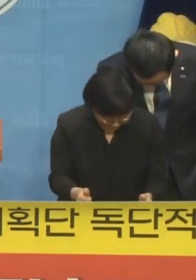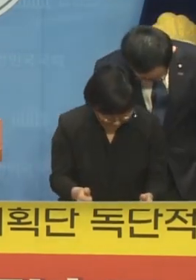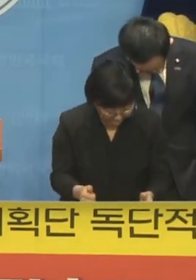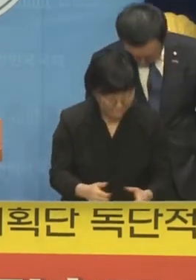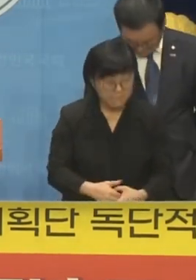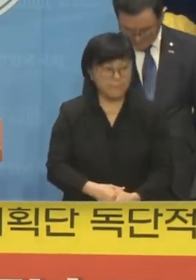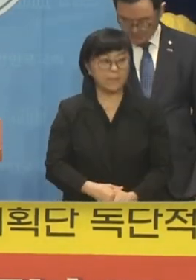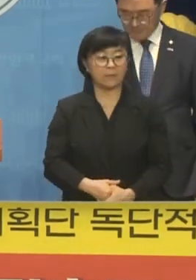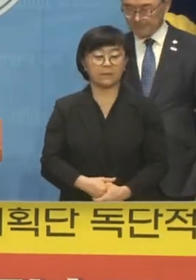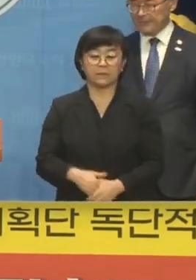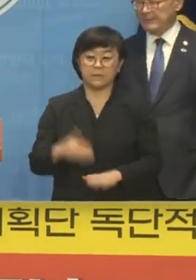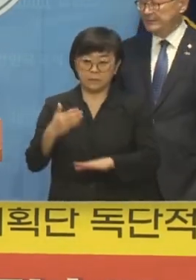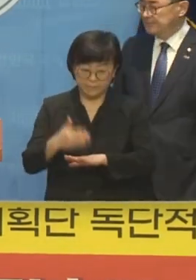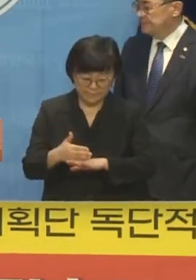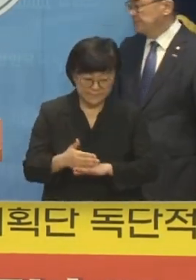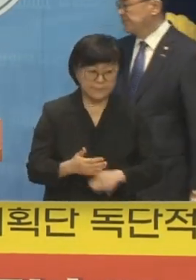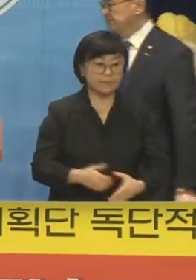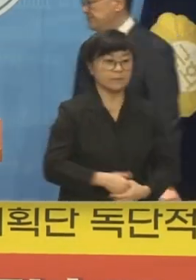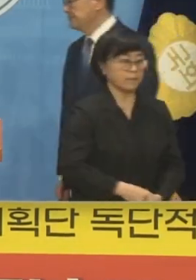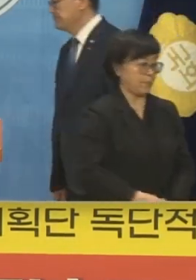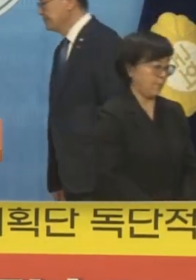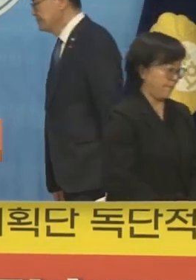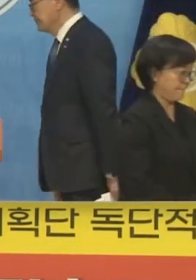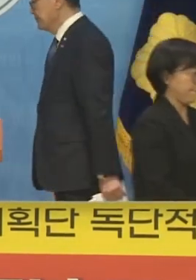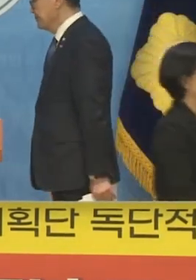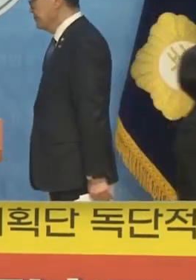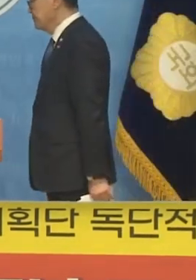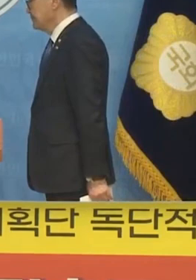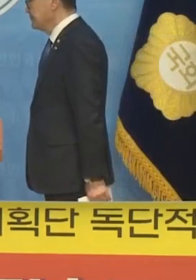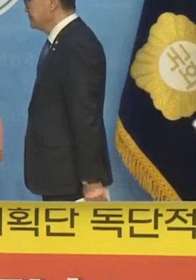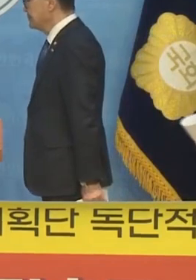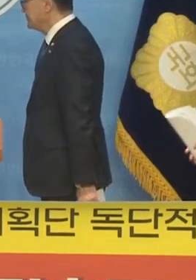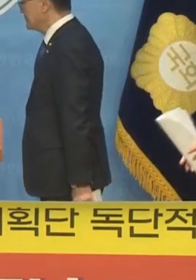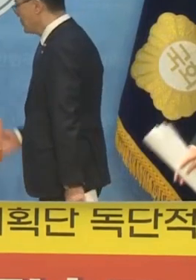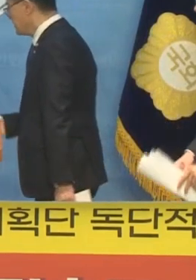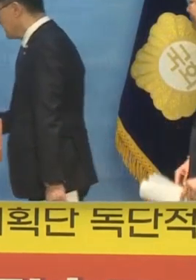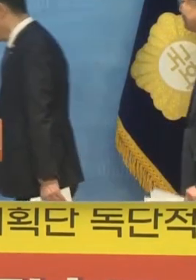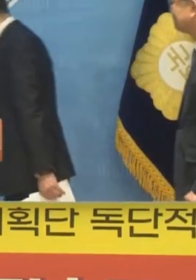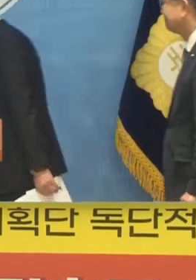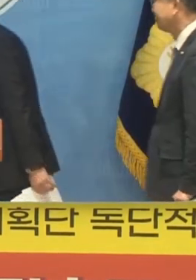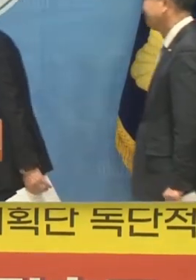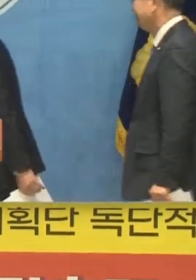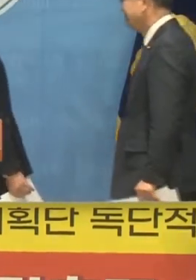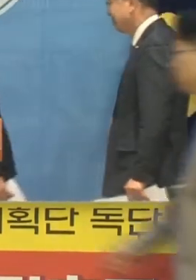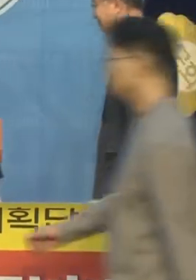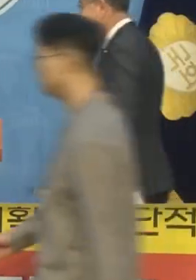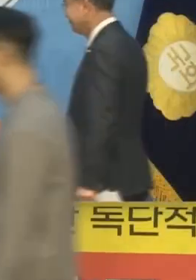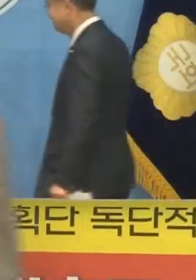국정에도